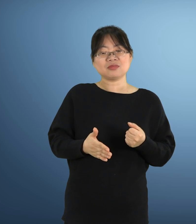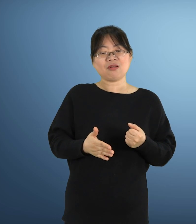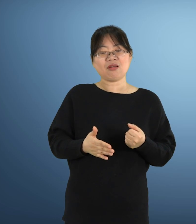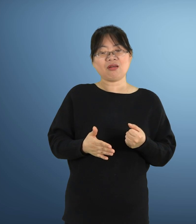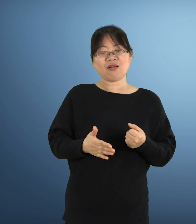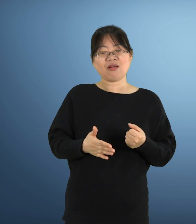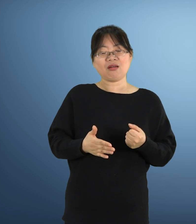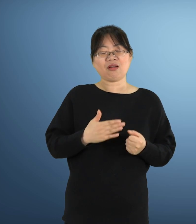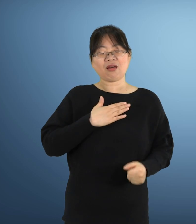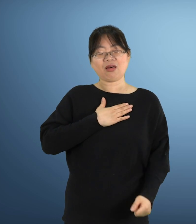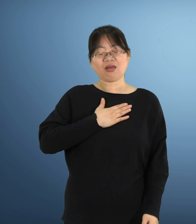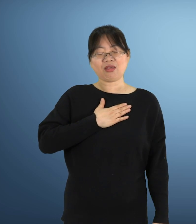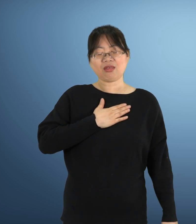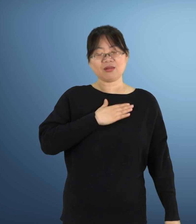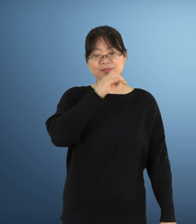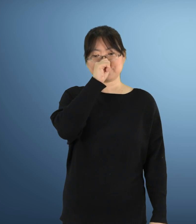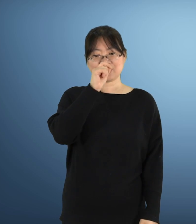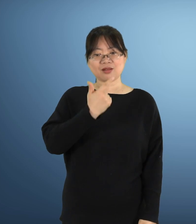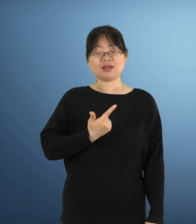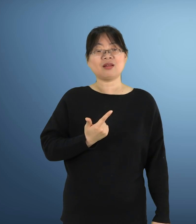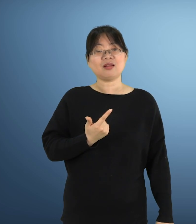없어요.